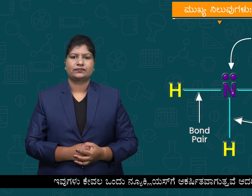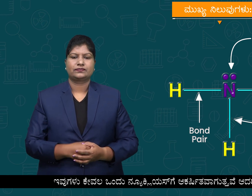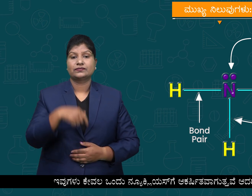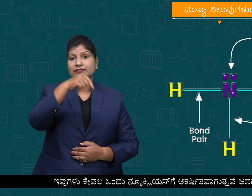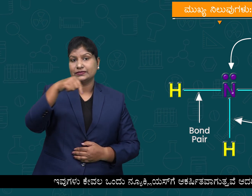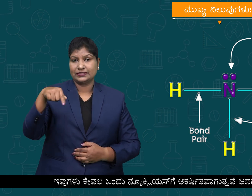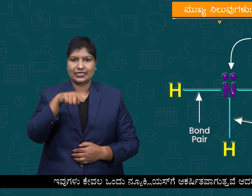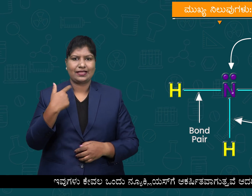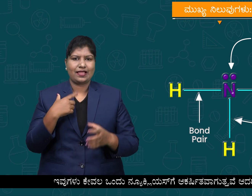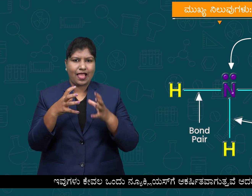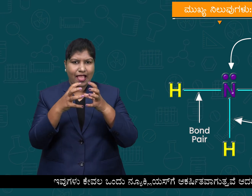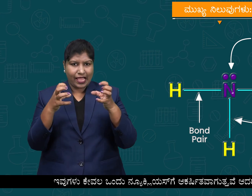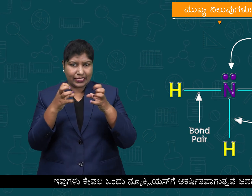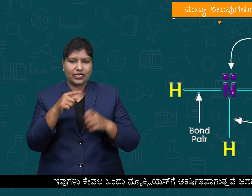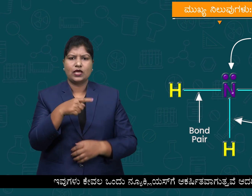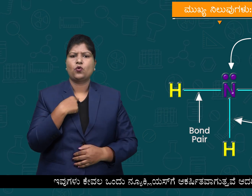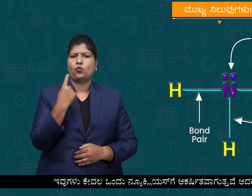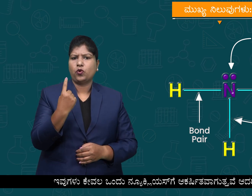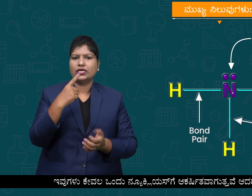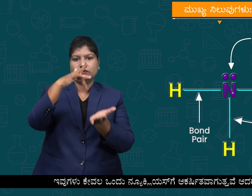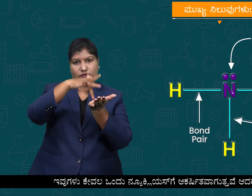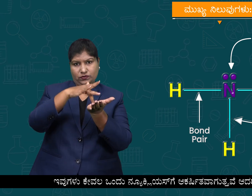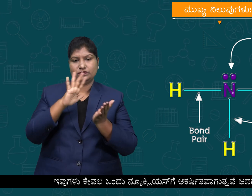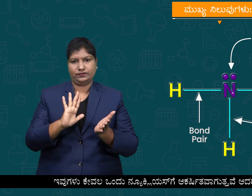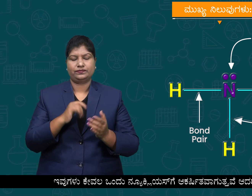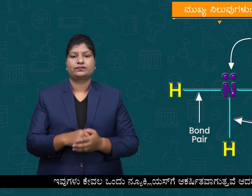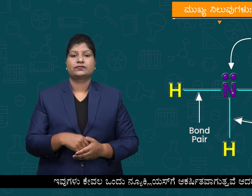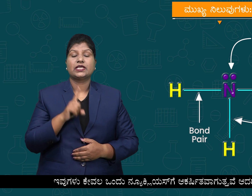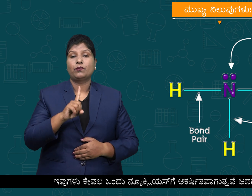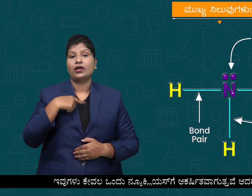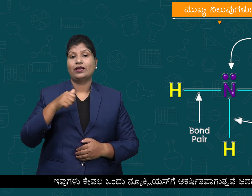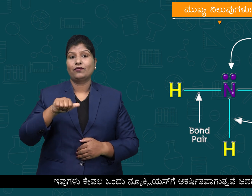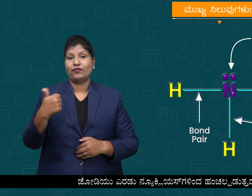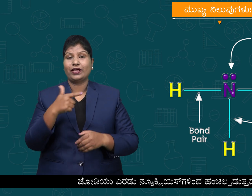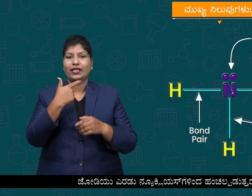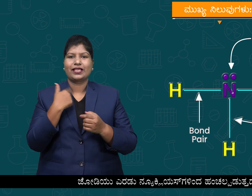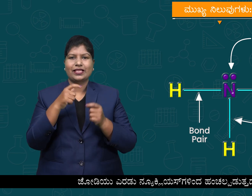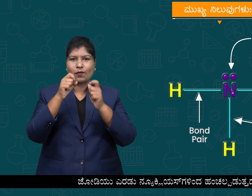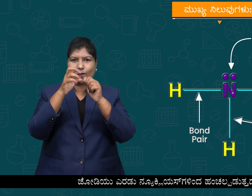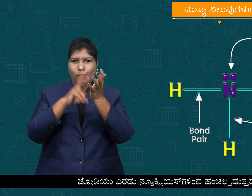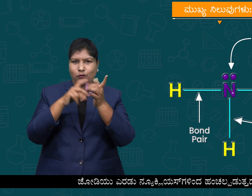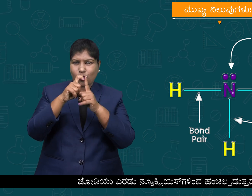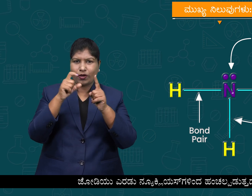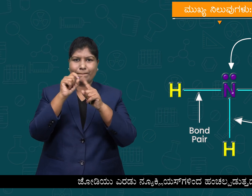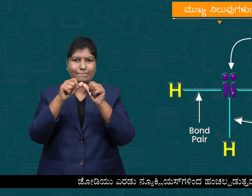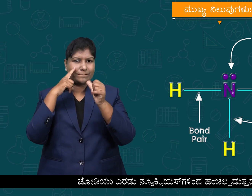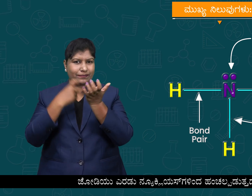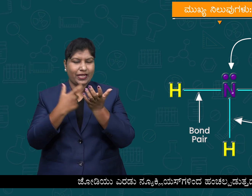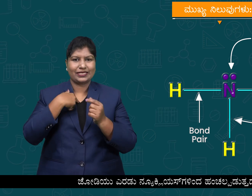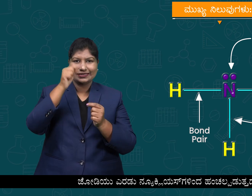ಇವುಗಳು ಕೇವಲ ಒಂದು ನ್ಯೂಕ್ಲಿಯಸ್ಗೆ ಆಕರ್ಷಿತವಾಗುತ್ತವೆ, ಆದರೆ ಬಾಂಡ್ ಜೋಡಿಯ ಎರಡು ನ್ಯೂಕ್ಲಿಯಸ್ಗಳಿಂದ